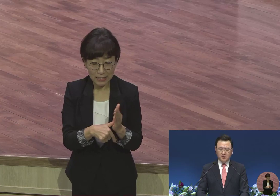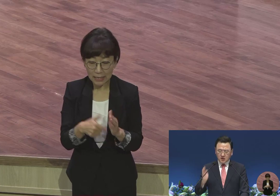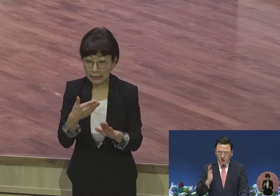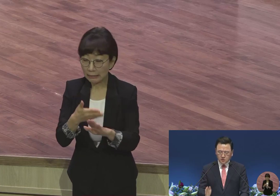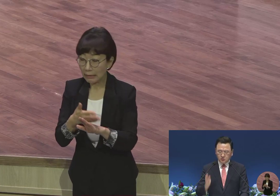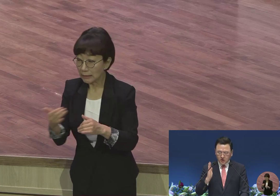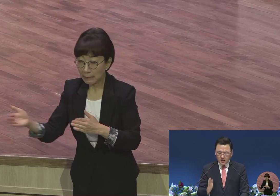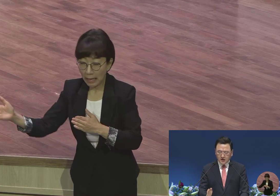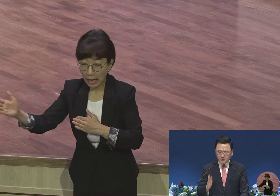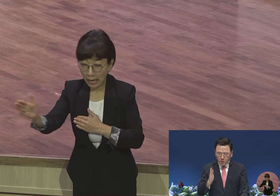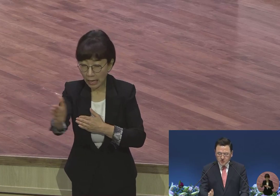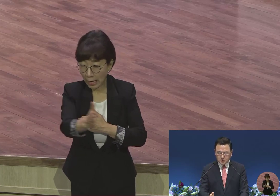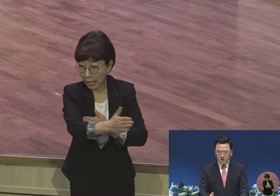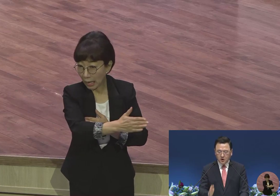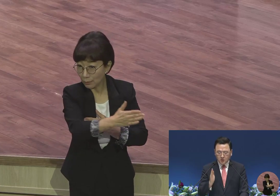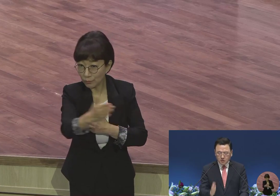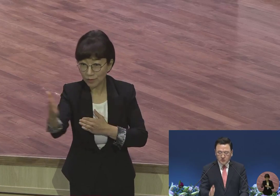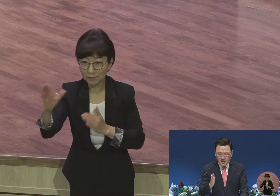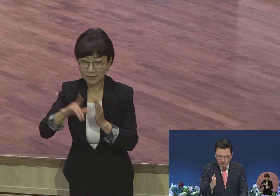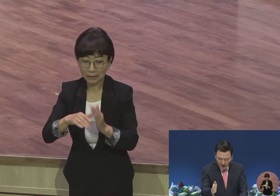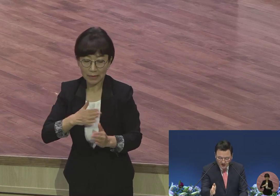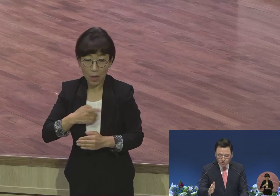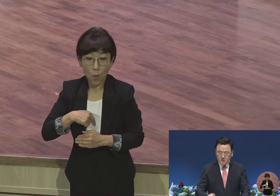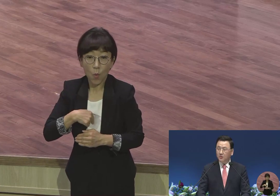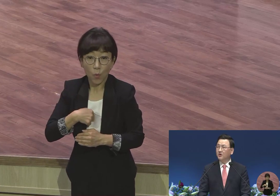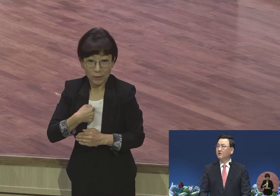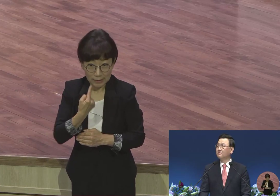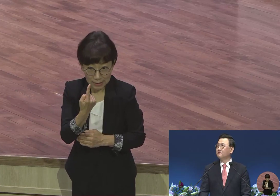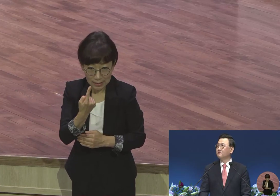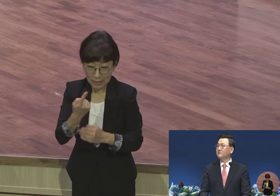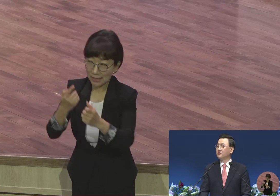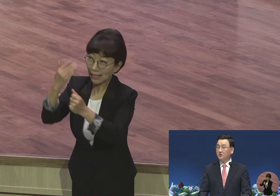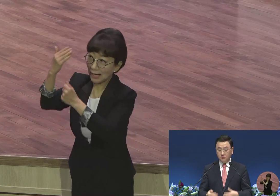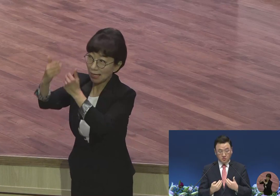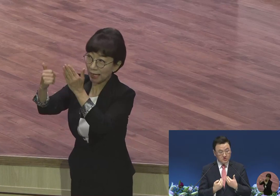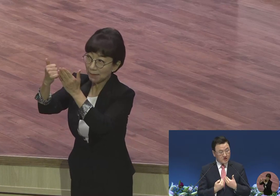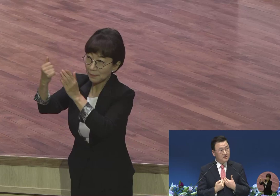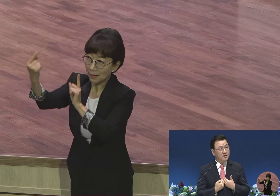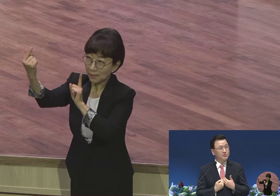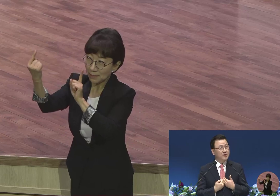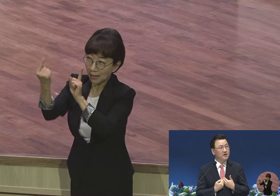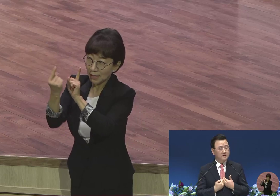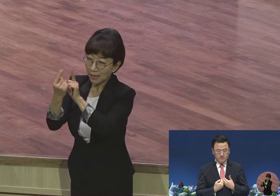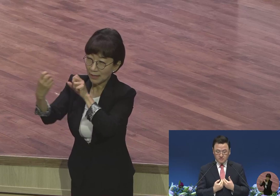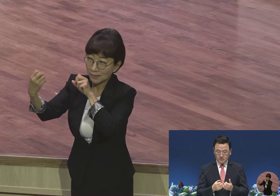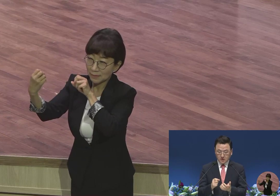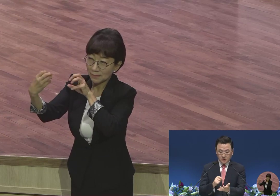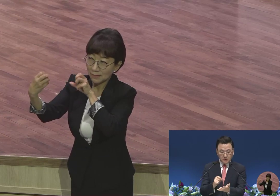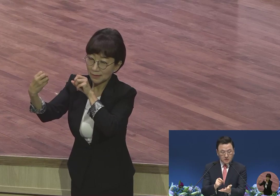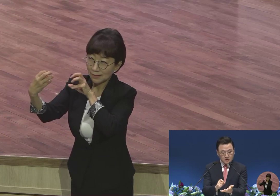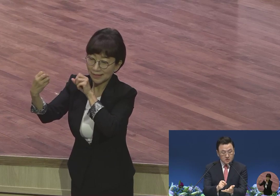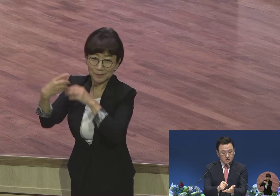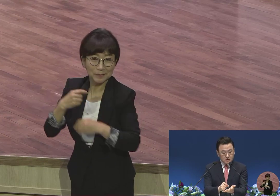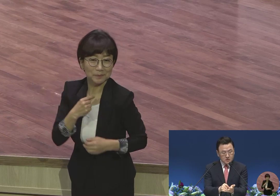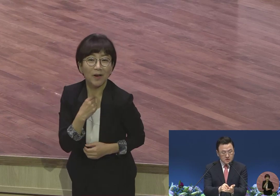시간에 창조주 하나님이 오셔서 우리와 만나고 싶어요. 그래서 저도 목사이기 때문에